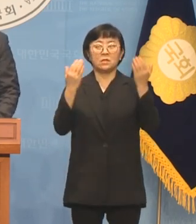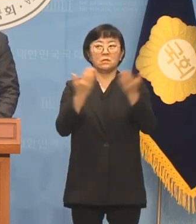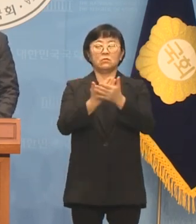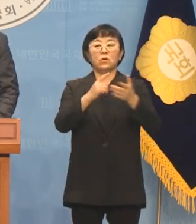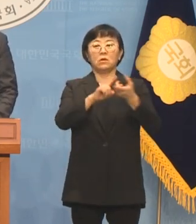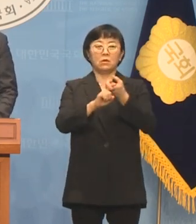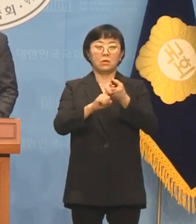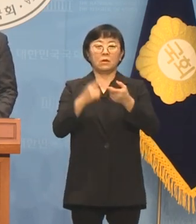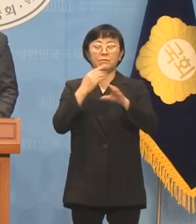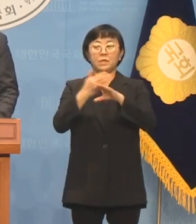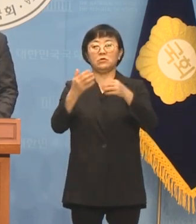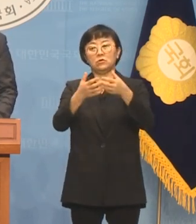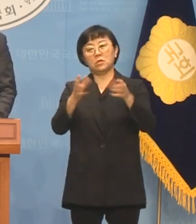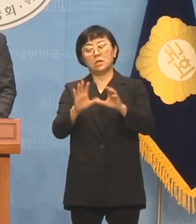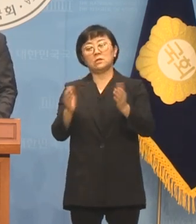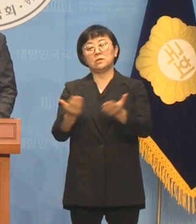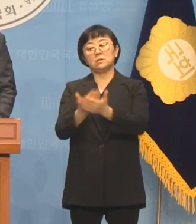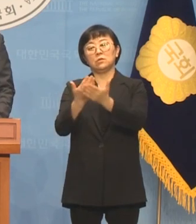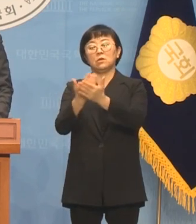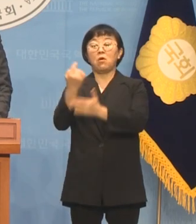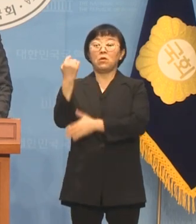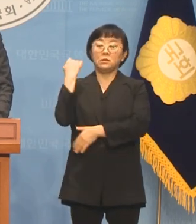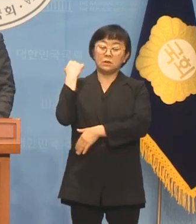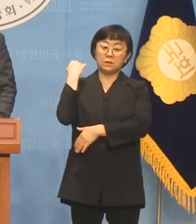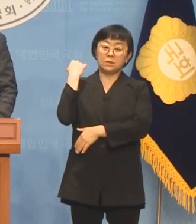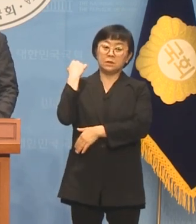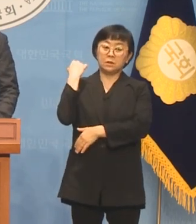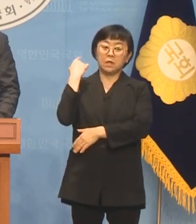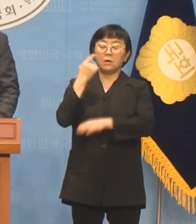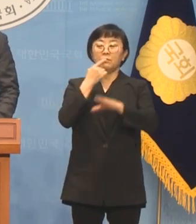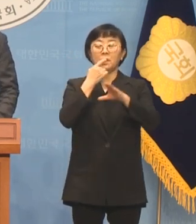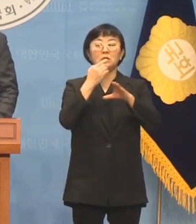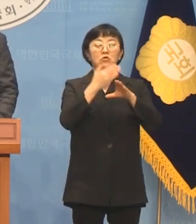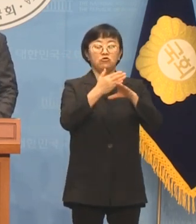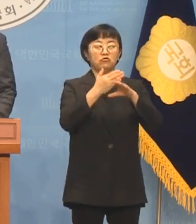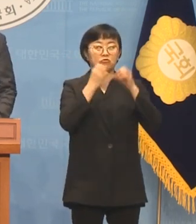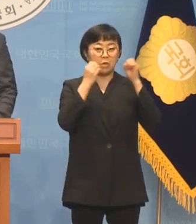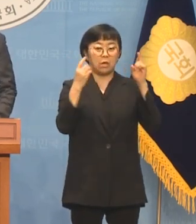퇴진보연합과 민주당 그리고 진보당은 어제